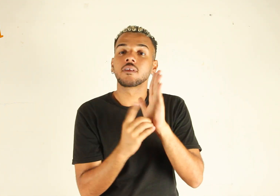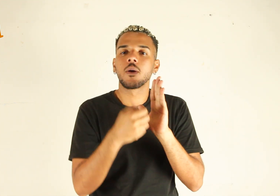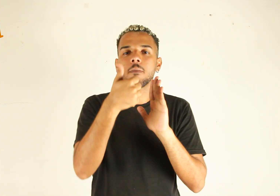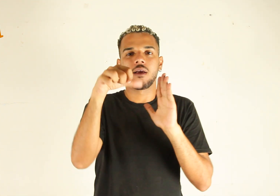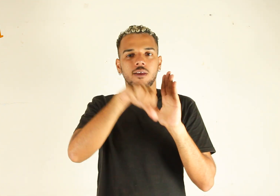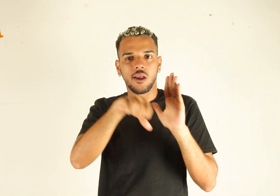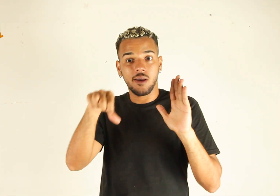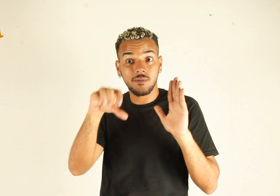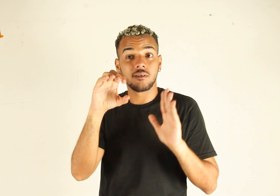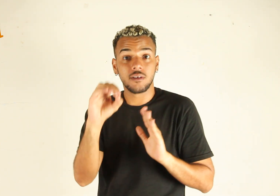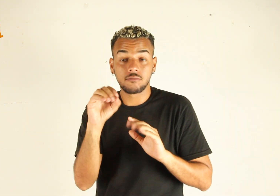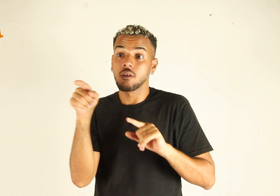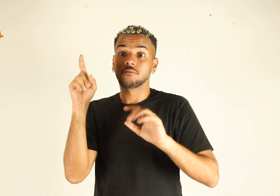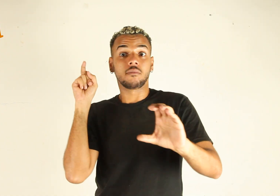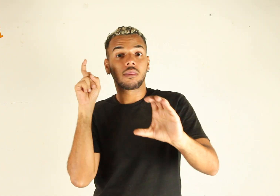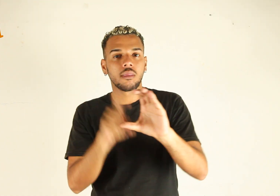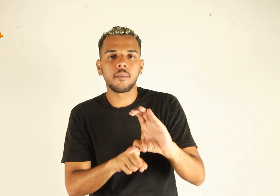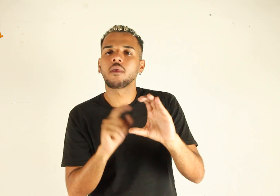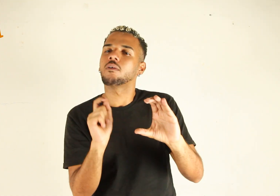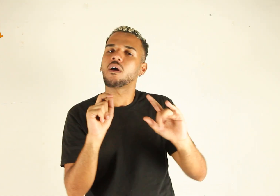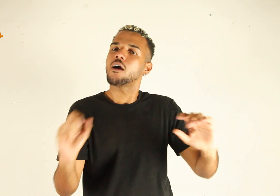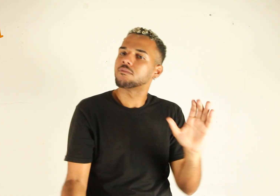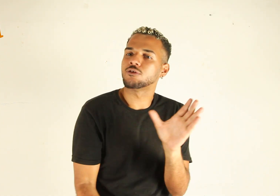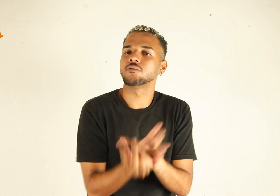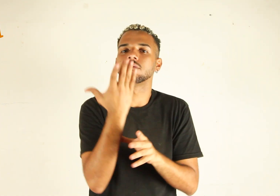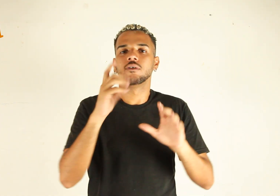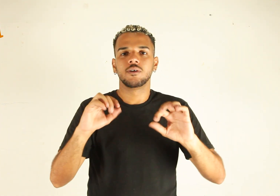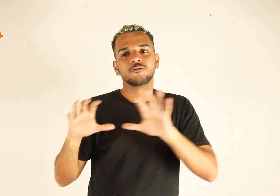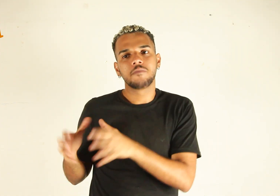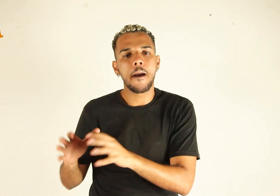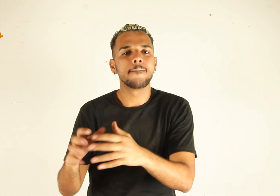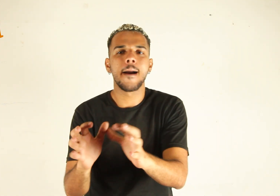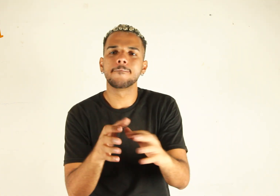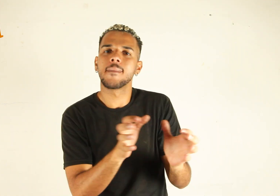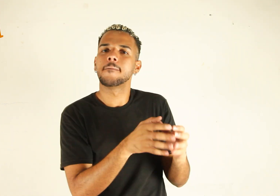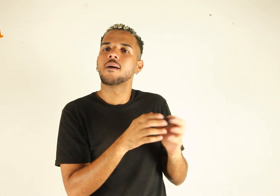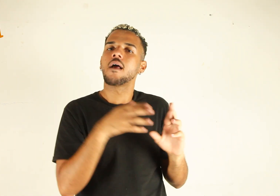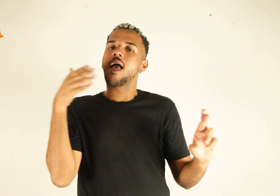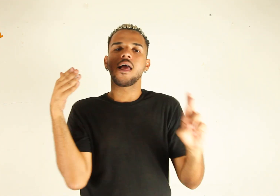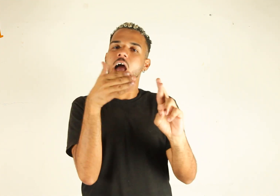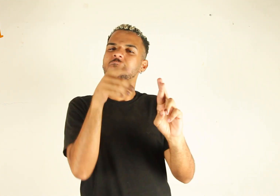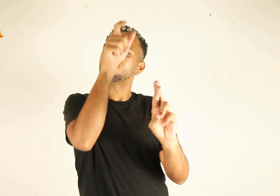façanhas e estratégias, e também inspirou escritores e políticos nos séculos seguintes. Por volta da